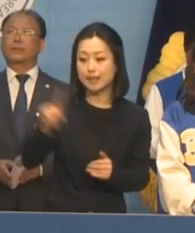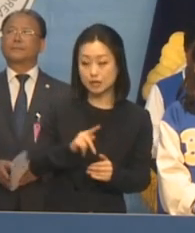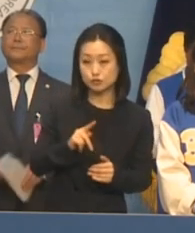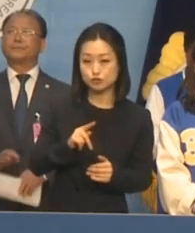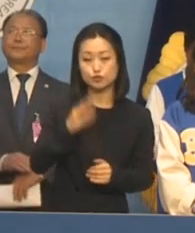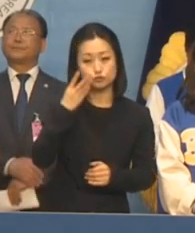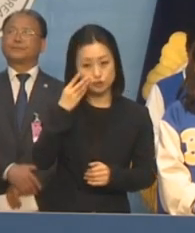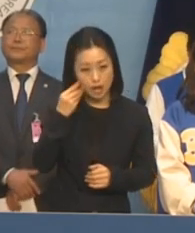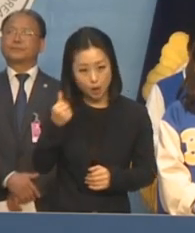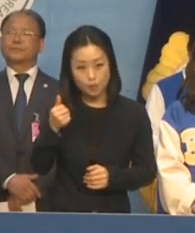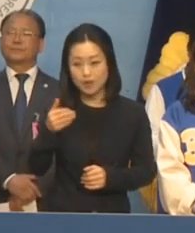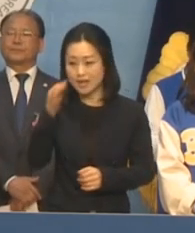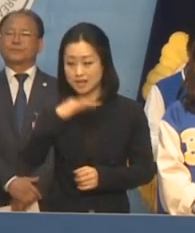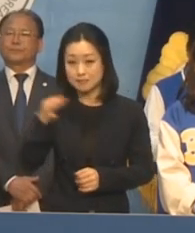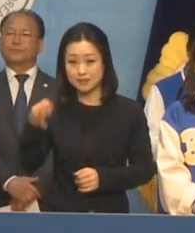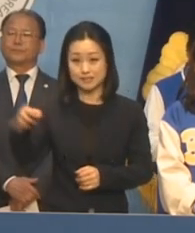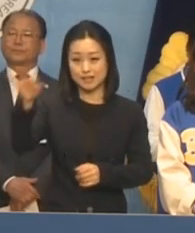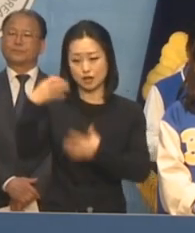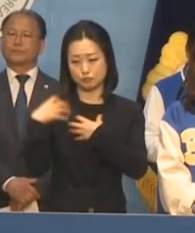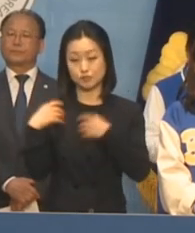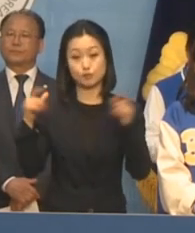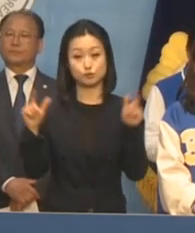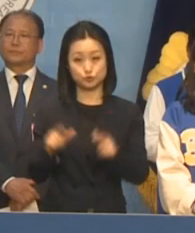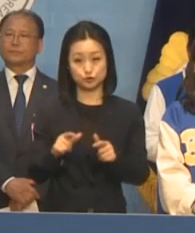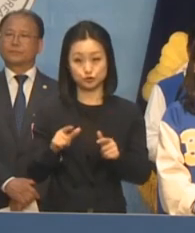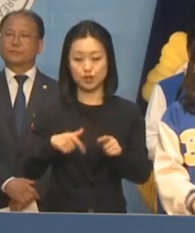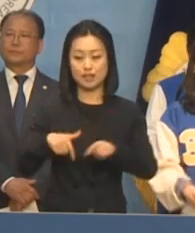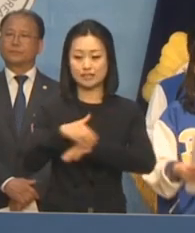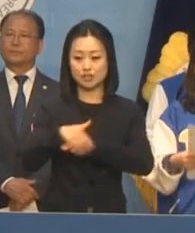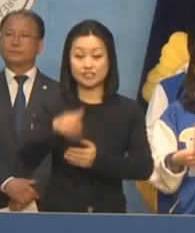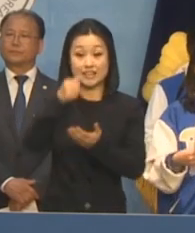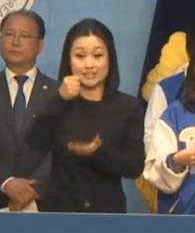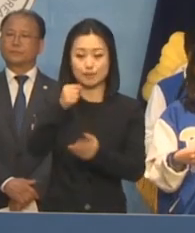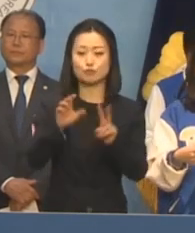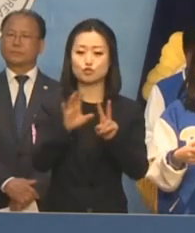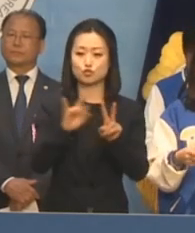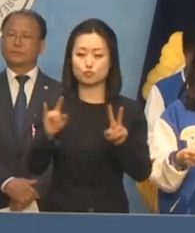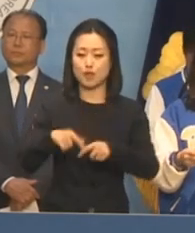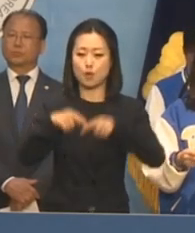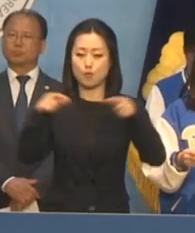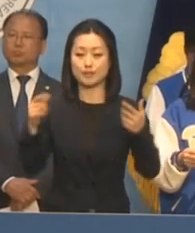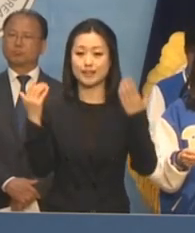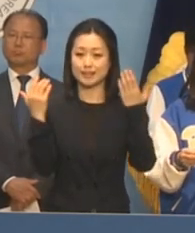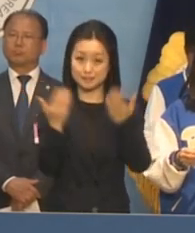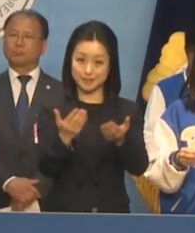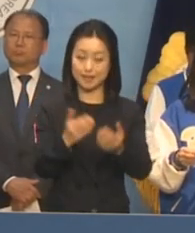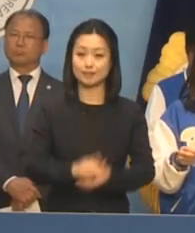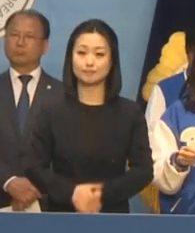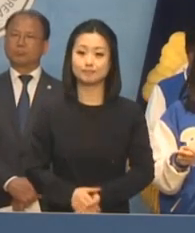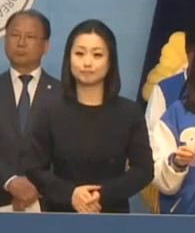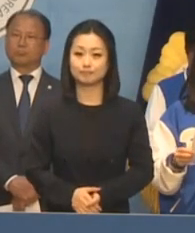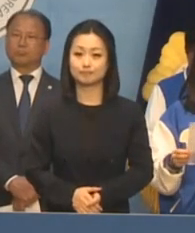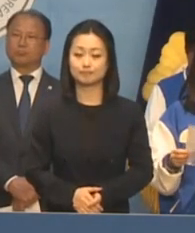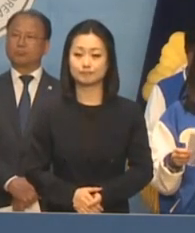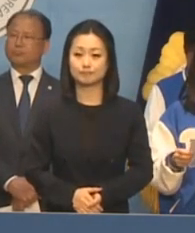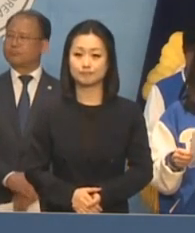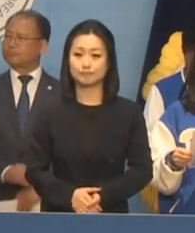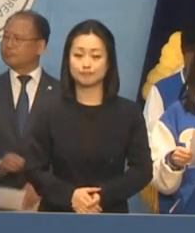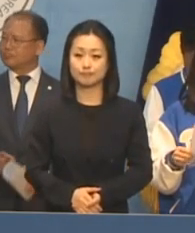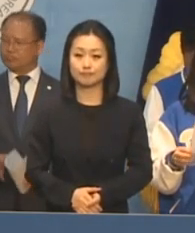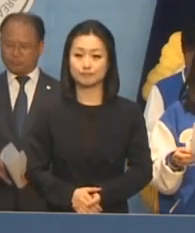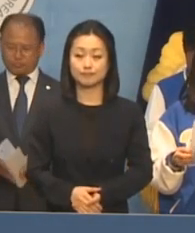낮추고 고금리 부담 완화를 위해서 정책 자금을 두배 이상 확대하겠습니다